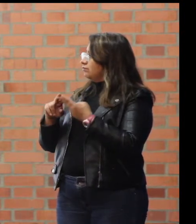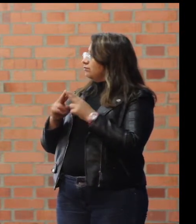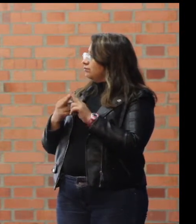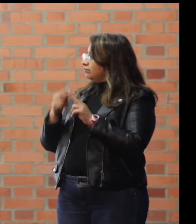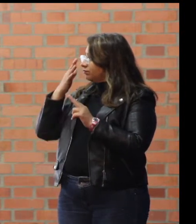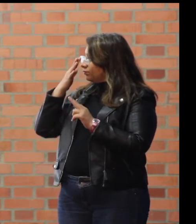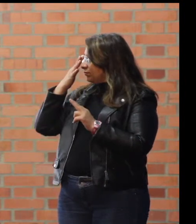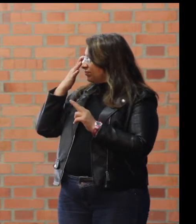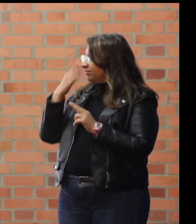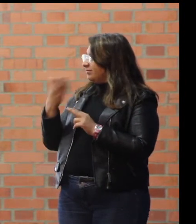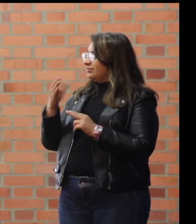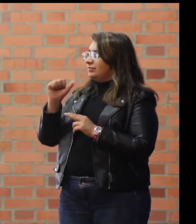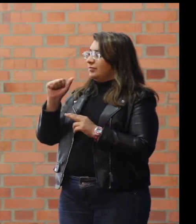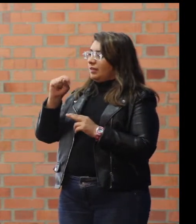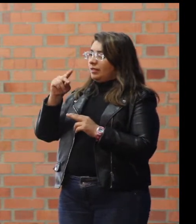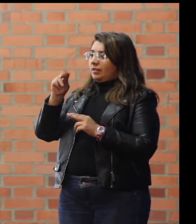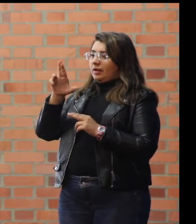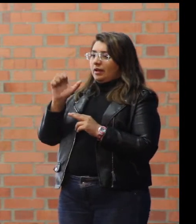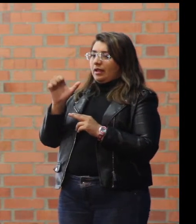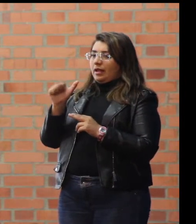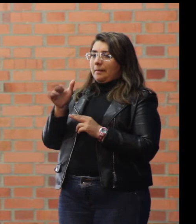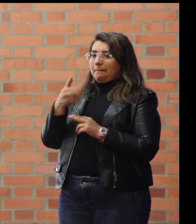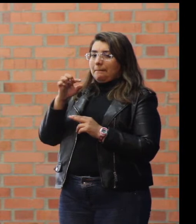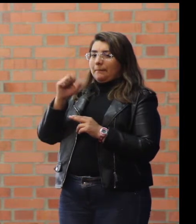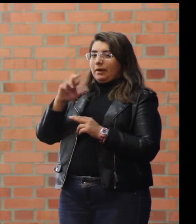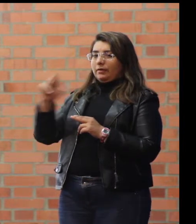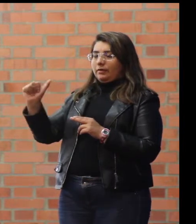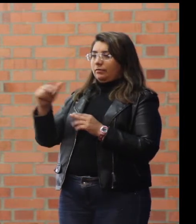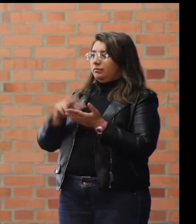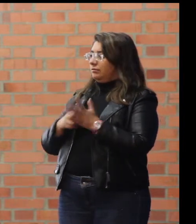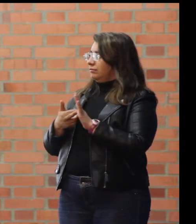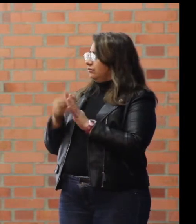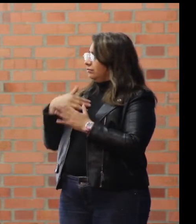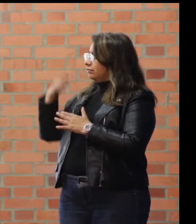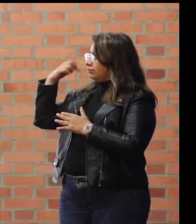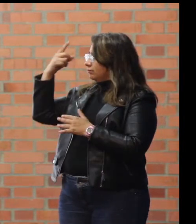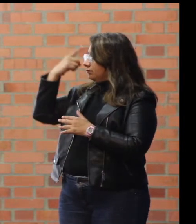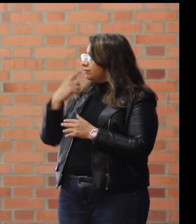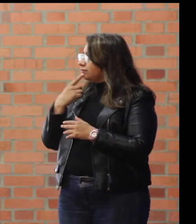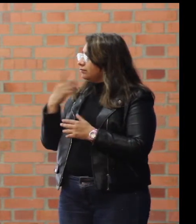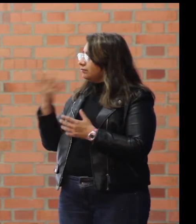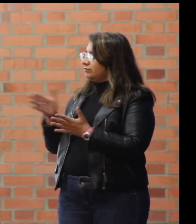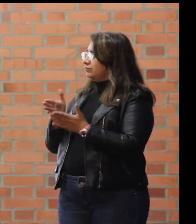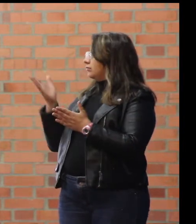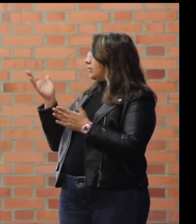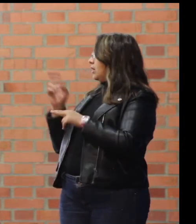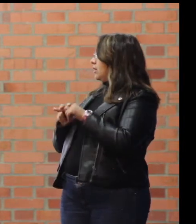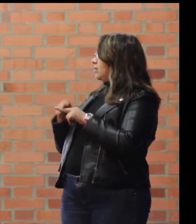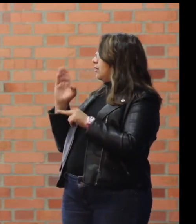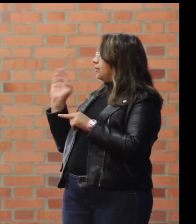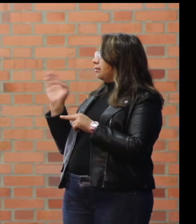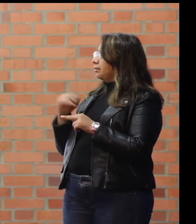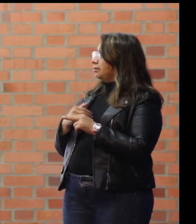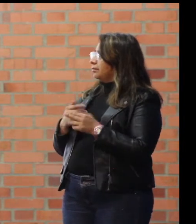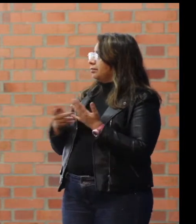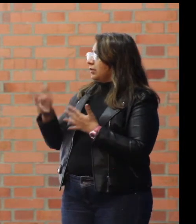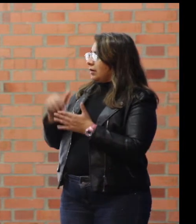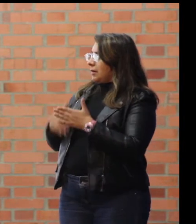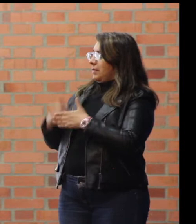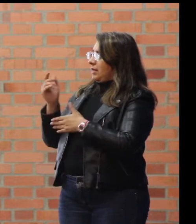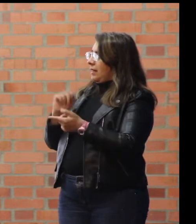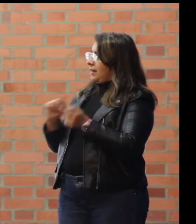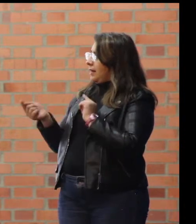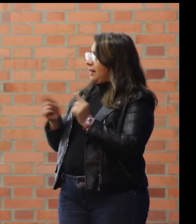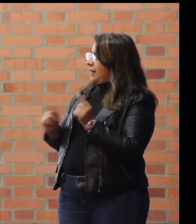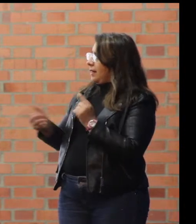oseira Andrea Parra y Daiana Alexa Muñoz de la voz que nos acompañen aquí al frente para el conversatorio que